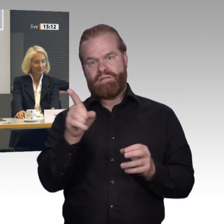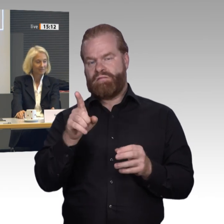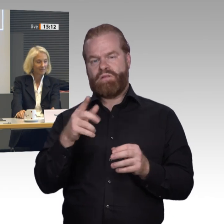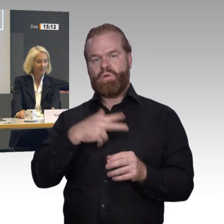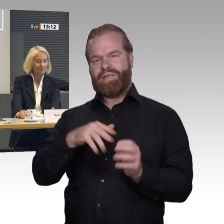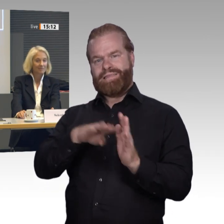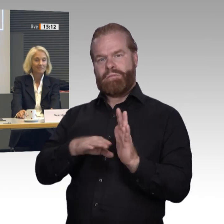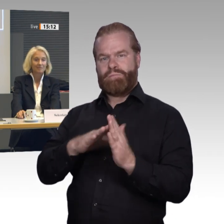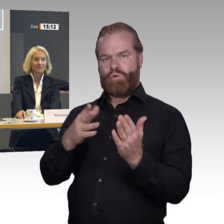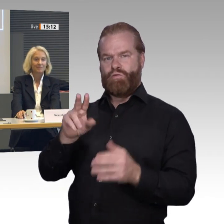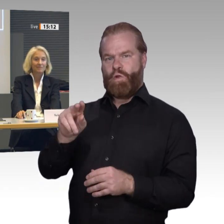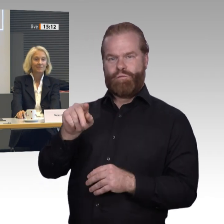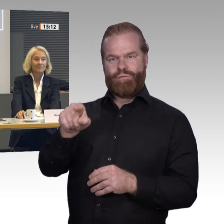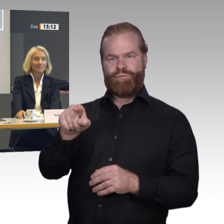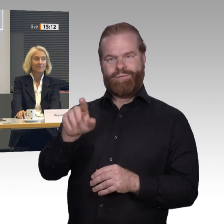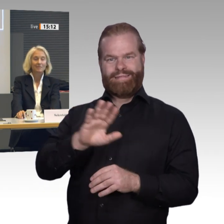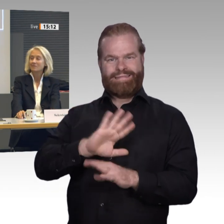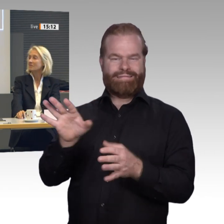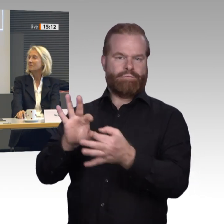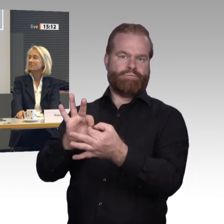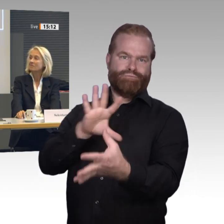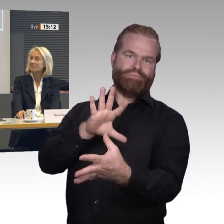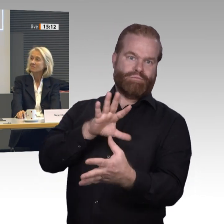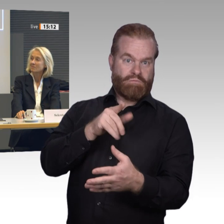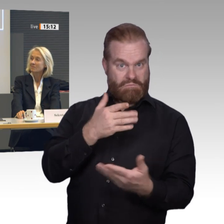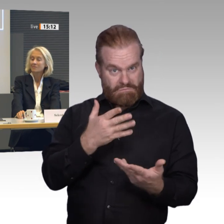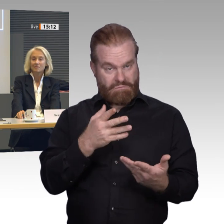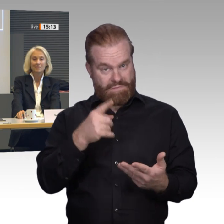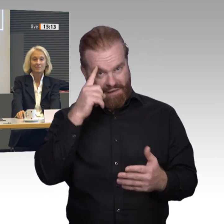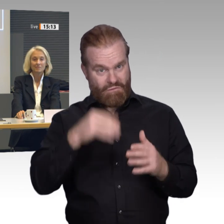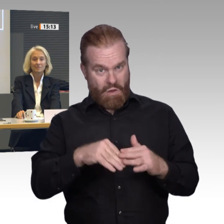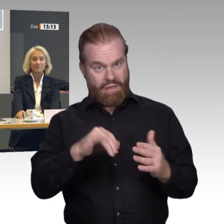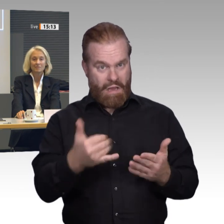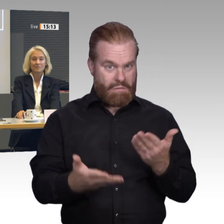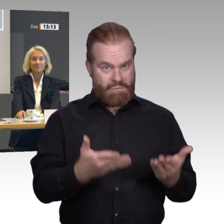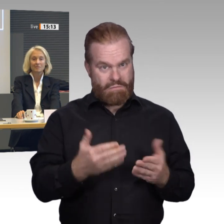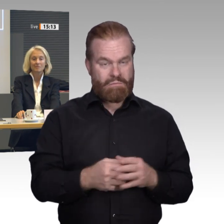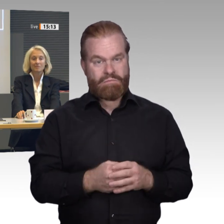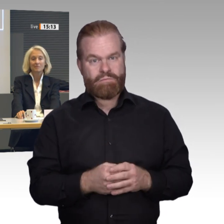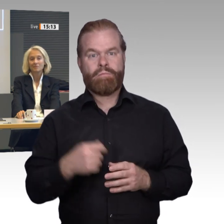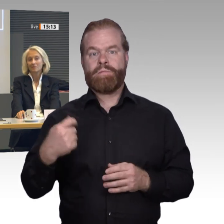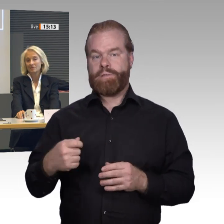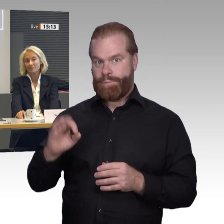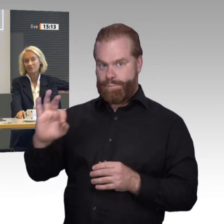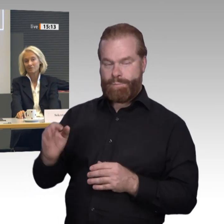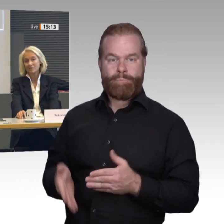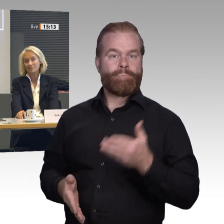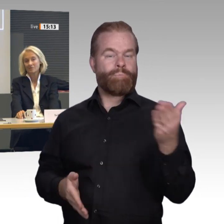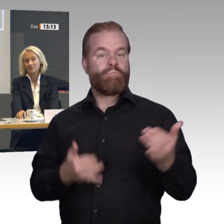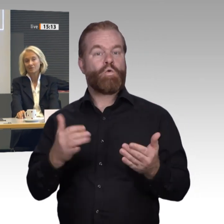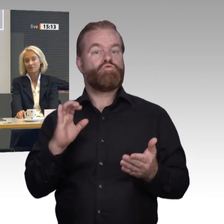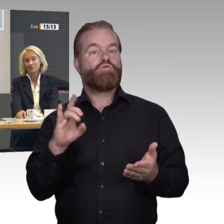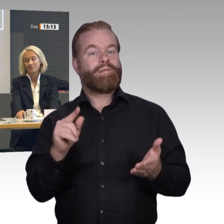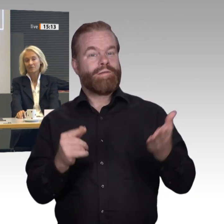Ja, sicher, es wäre hilfreicher, die Leistungen einer Versicherung für die Pflege so zu gestalten, dass keine aufstockende Sozialhilfeleistungen mehr notwendig wären. Das